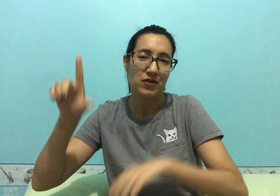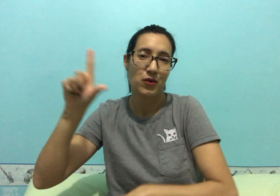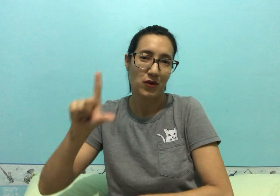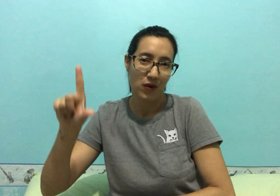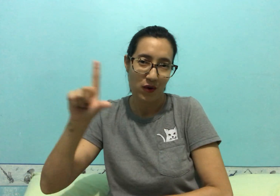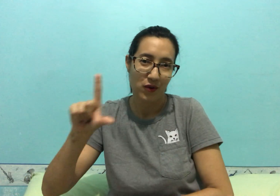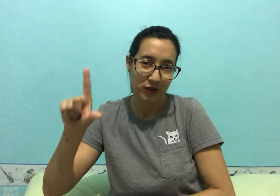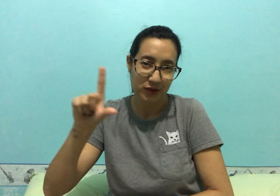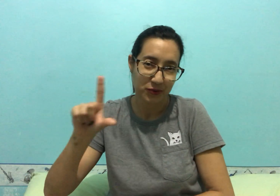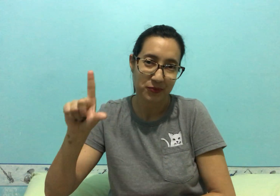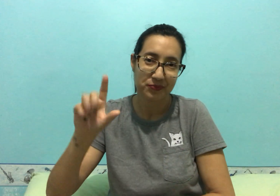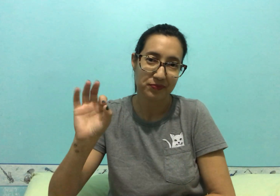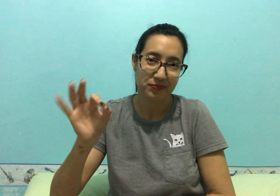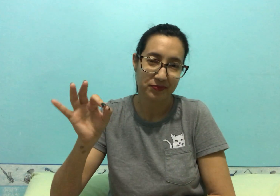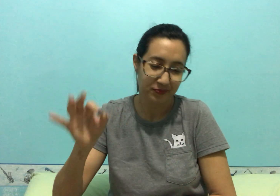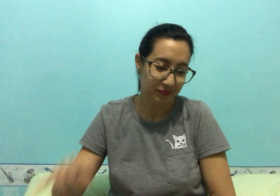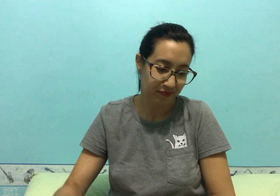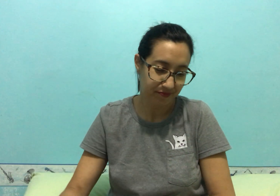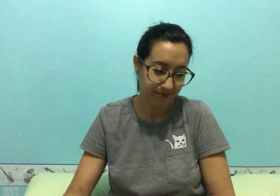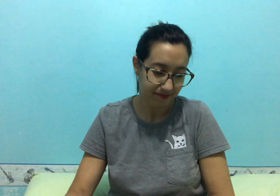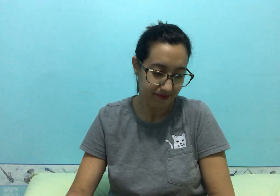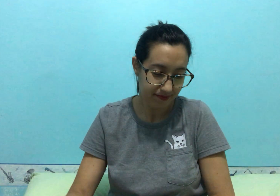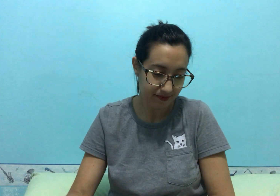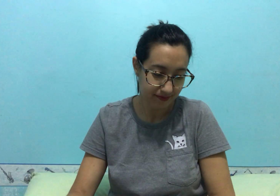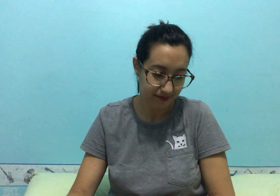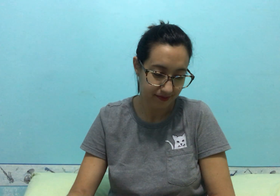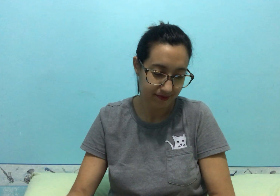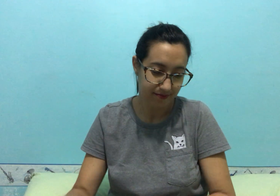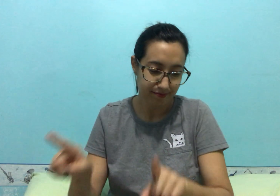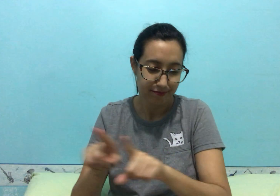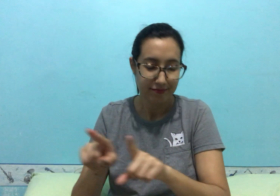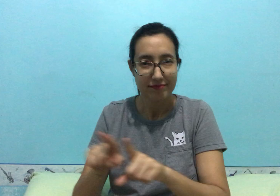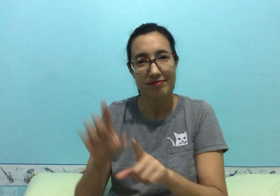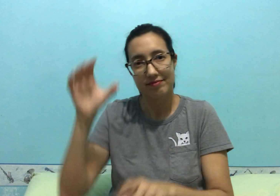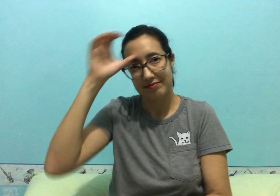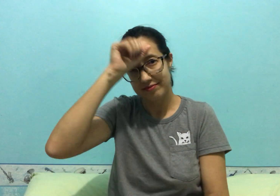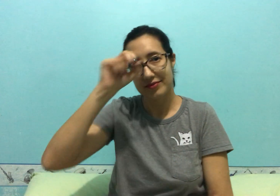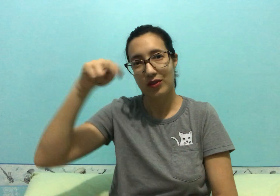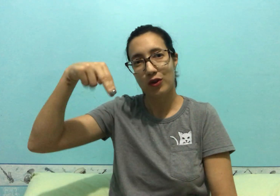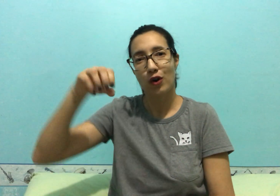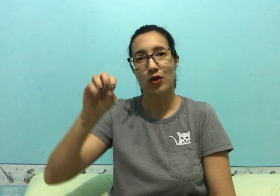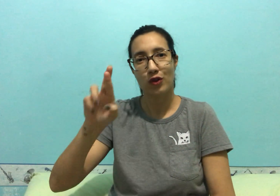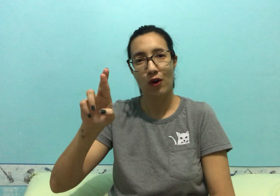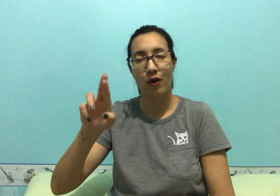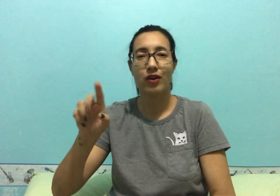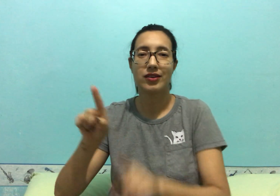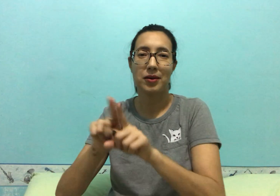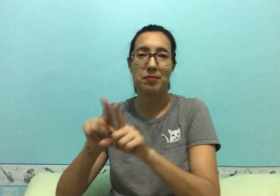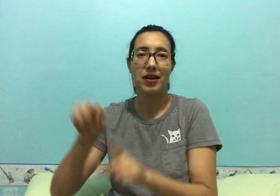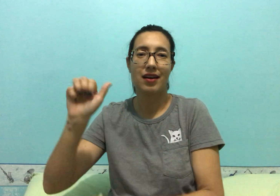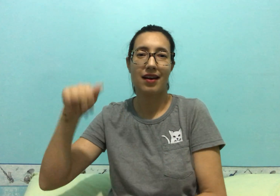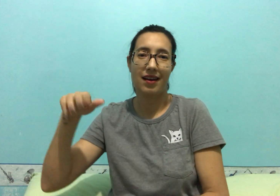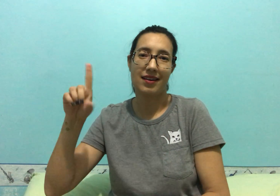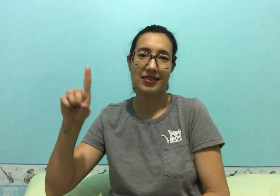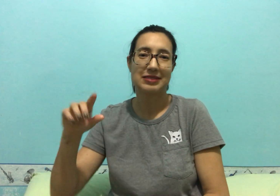simplificação algébrica. E nós vimos também duas portas lógicas novas, né? A porta NOR e a porta NAND. Ok, gente? Então, até a próxima.